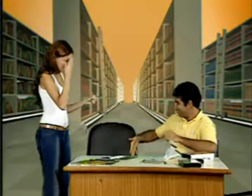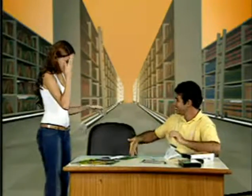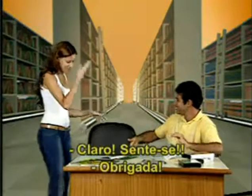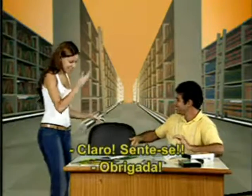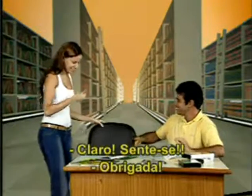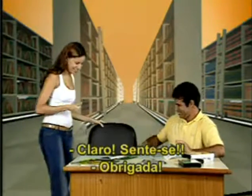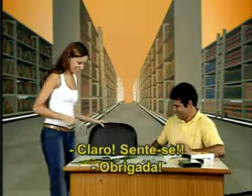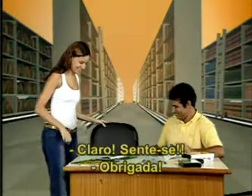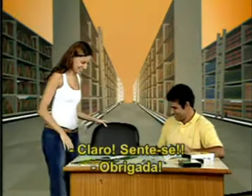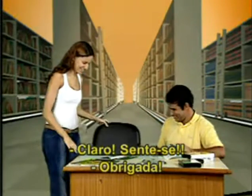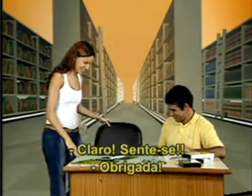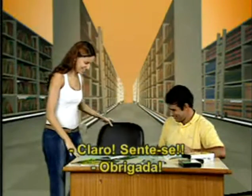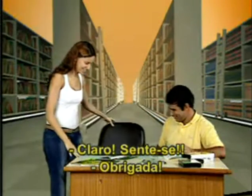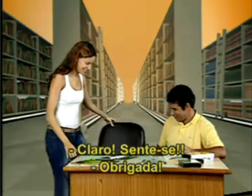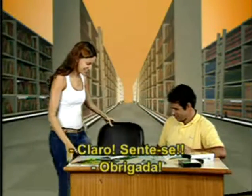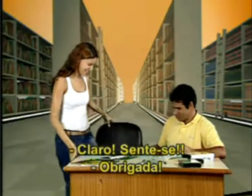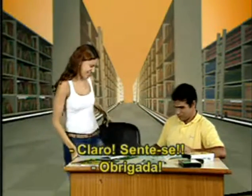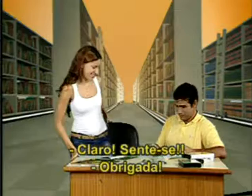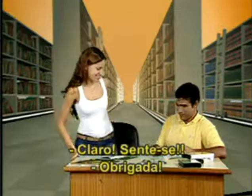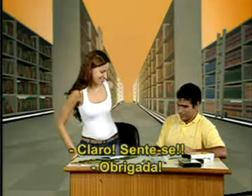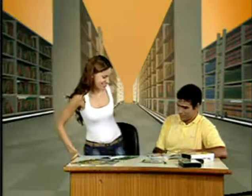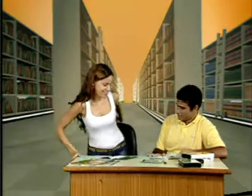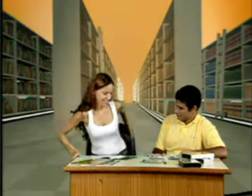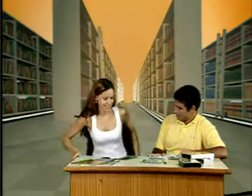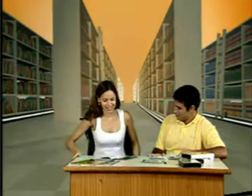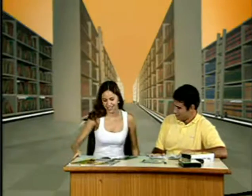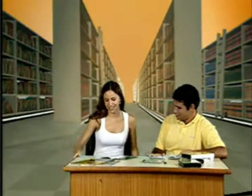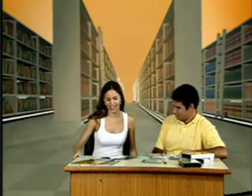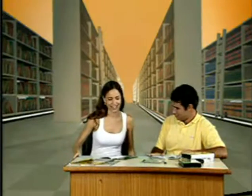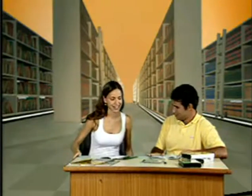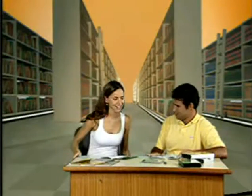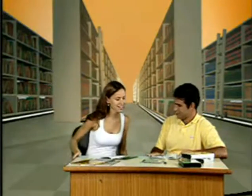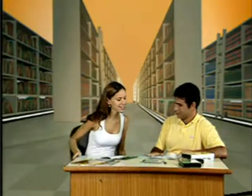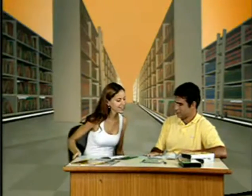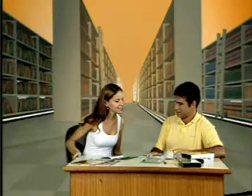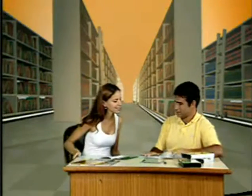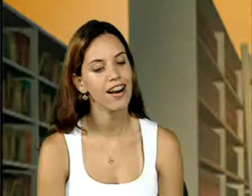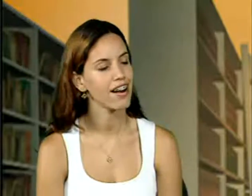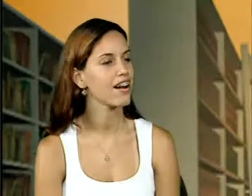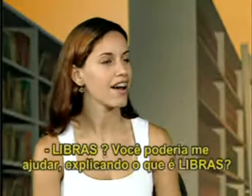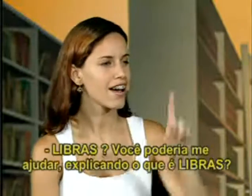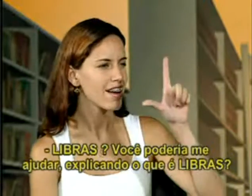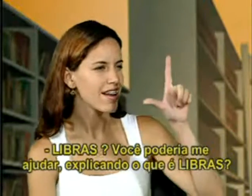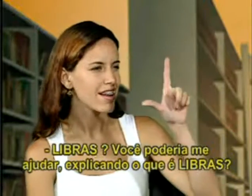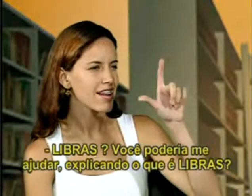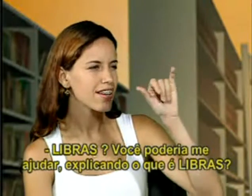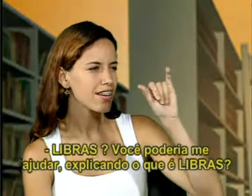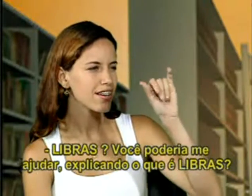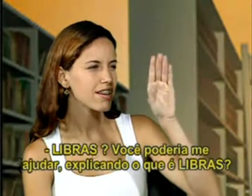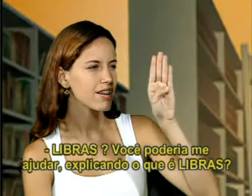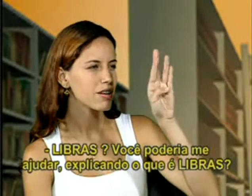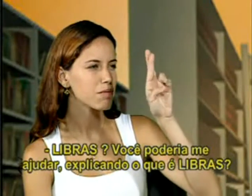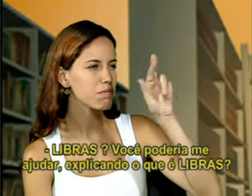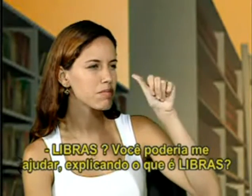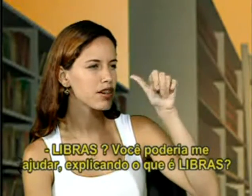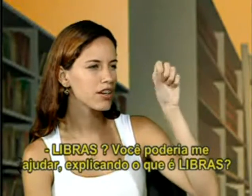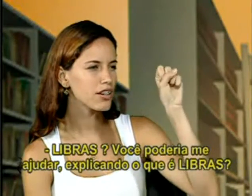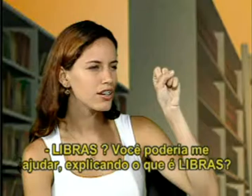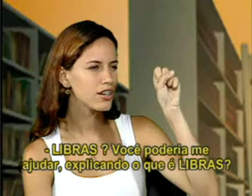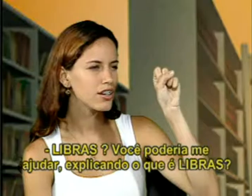Claro, sente-se. Obrigada. Libras? Você poderia me ajudar explicando